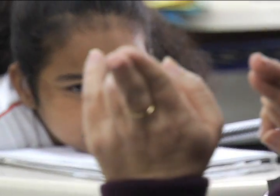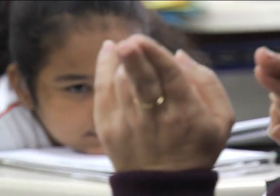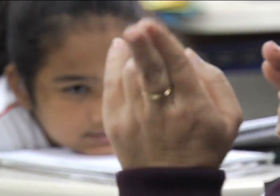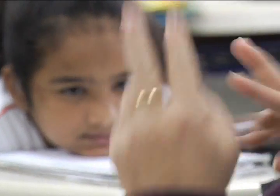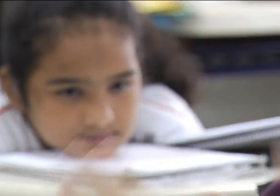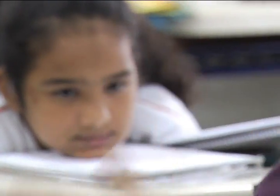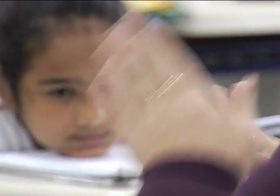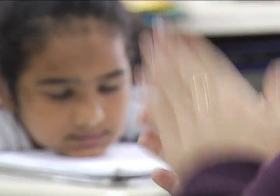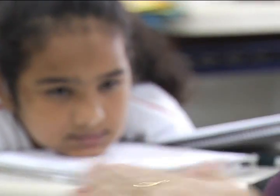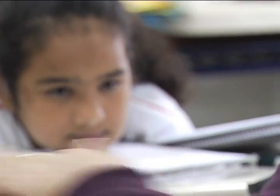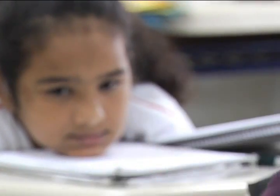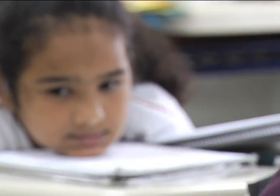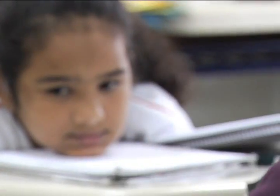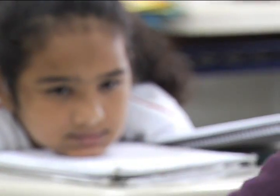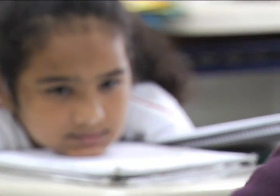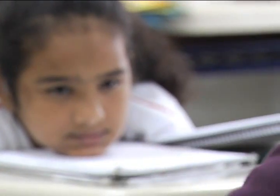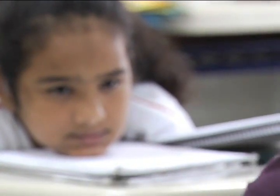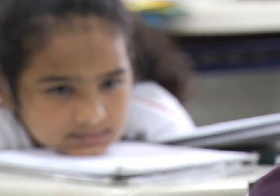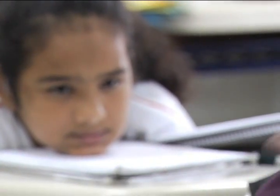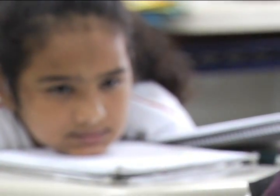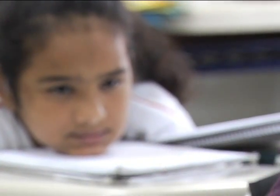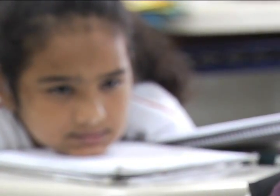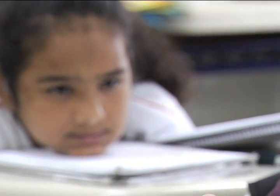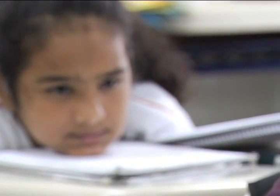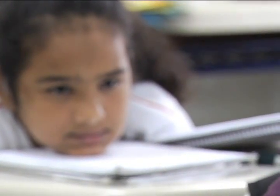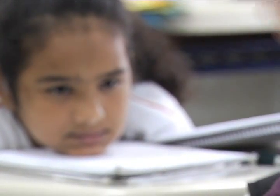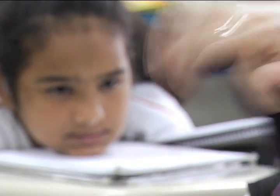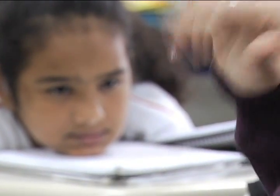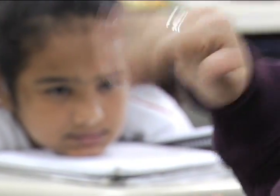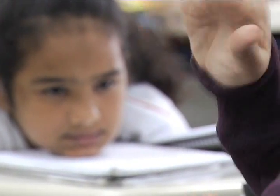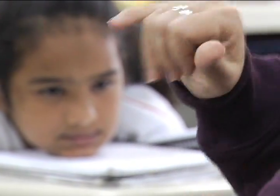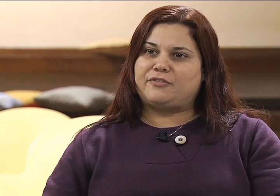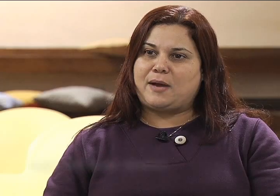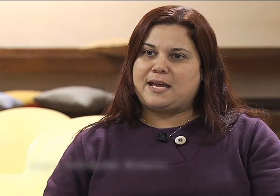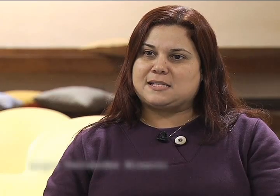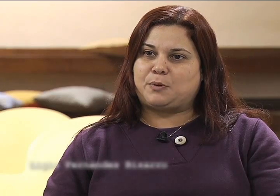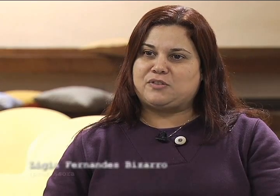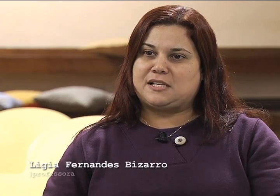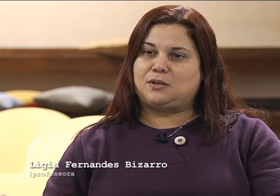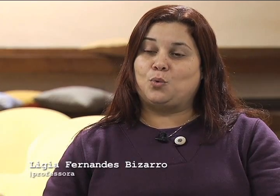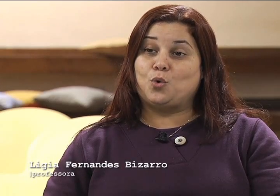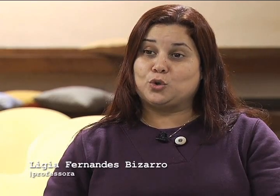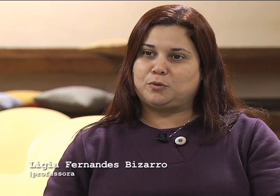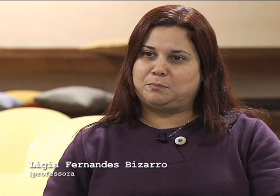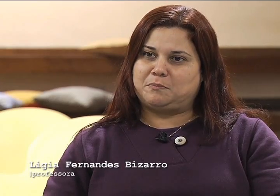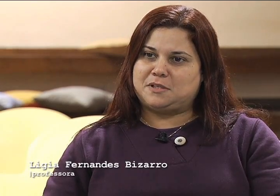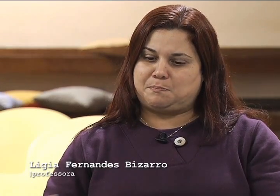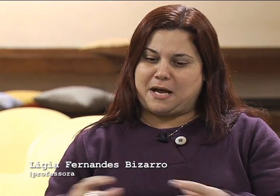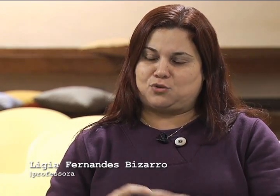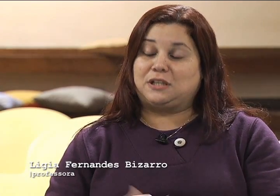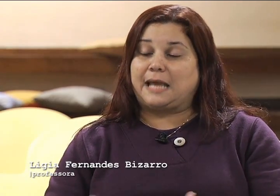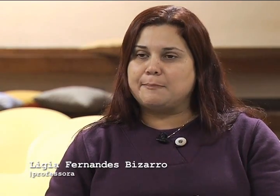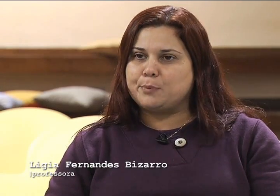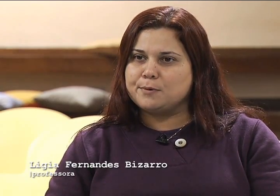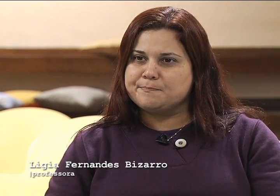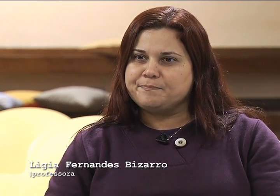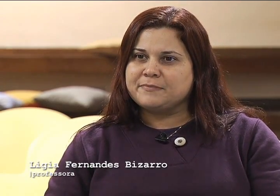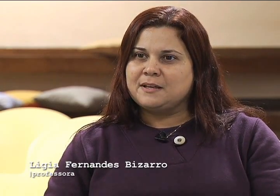Libras. Meus avós me chamaram para se despedir. Então, para nós, o que é um desafio é esse, porque você tem que, num curto espaço de tempo,